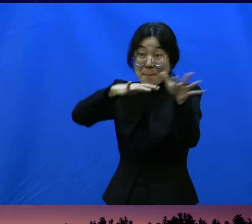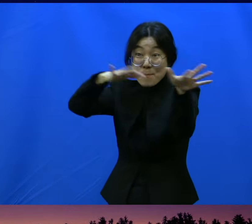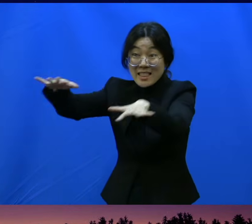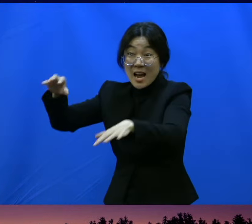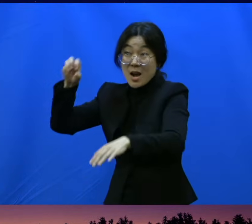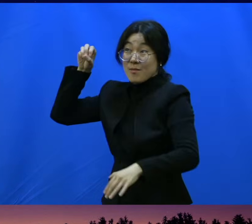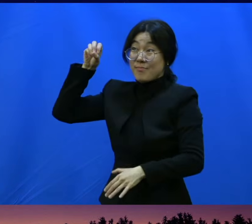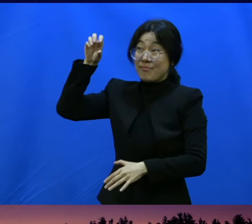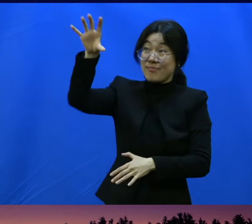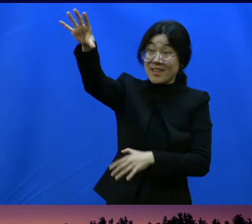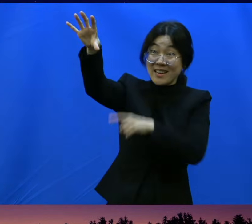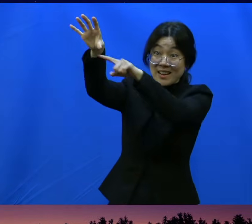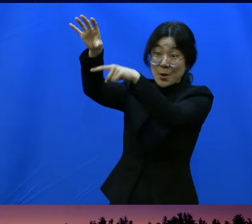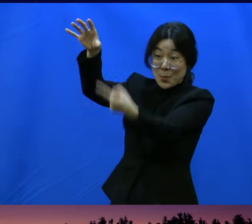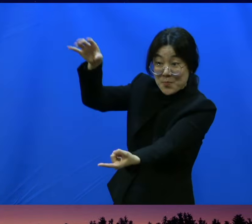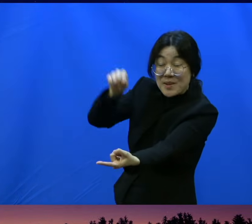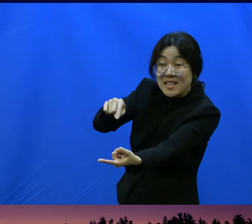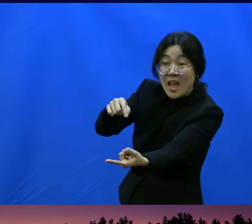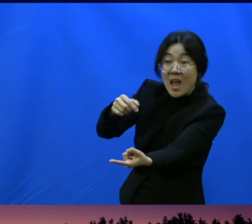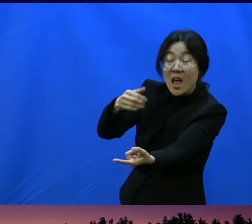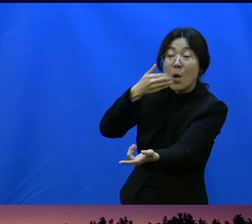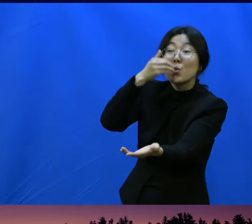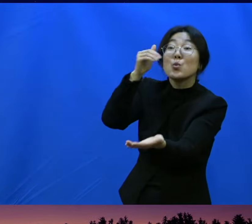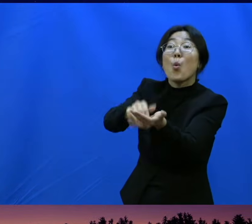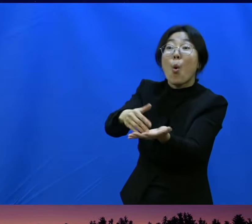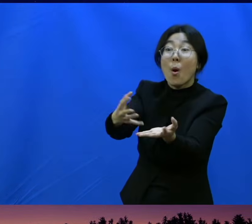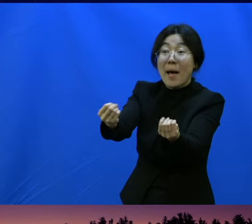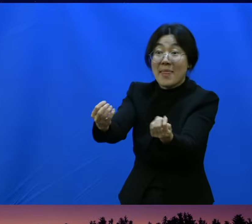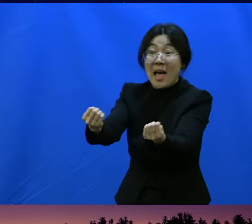파도가 막 치면요 이 자갈들이